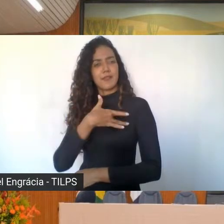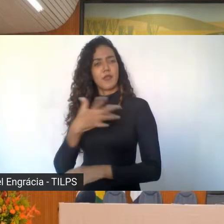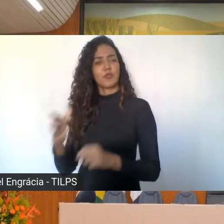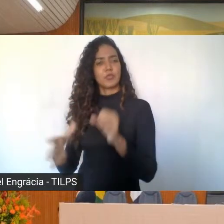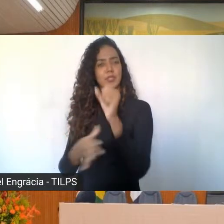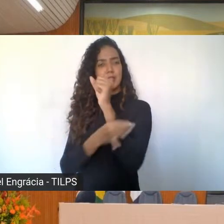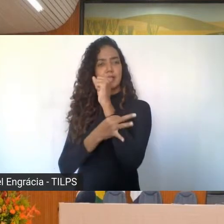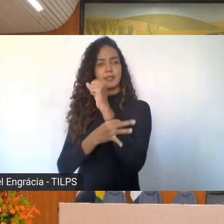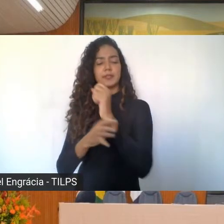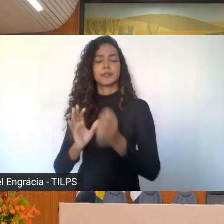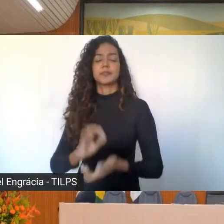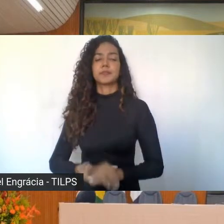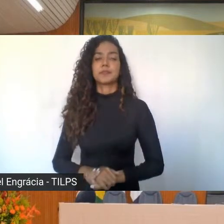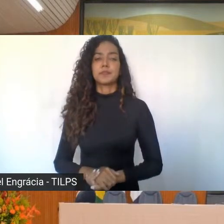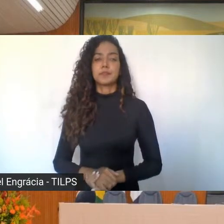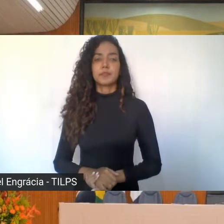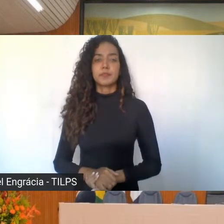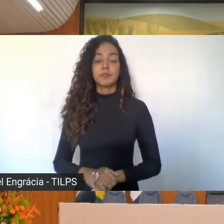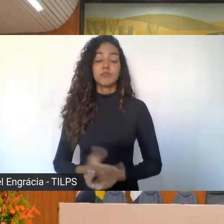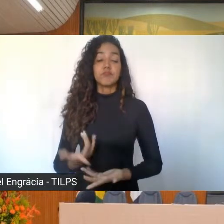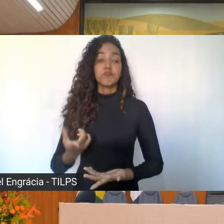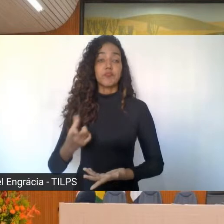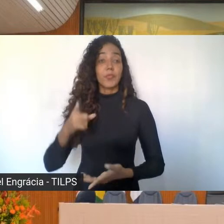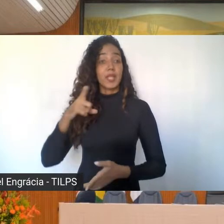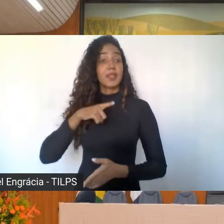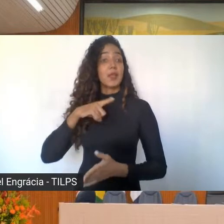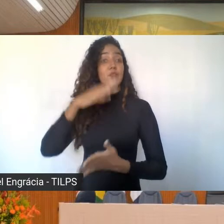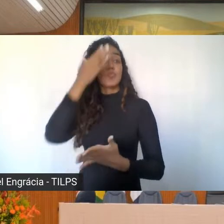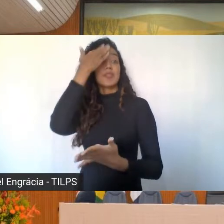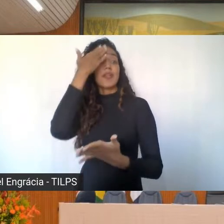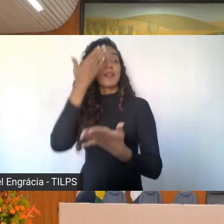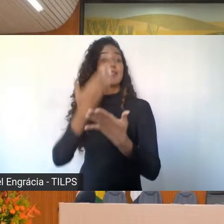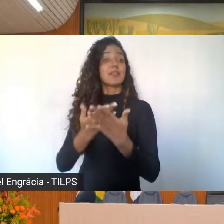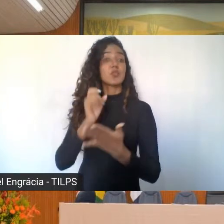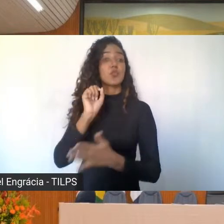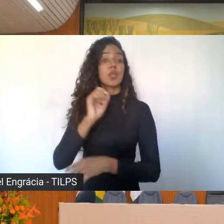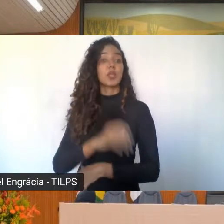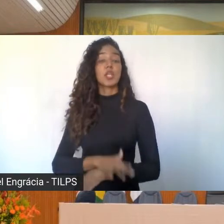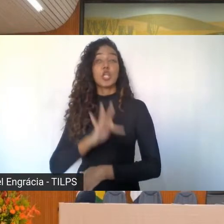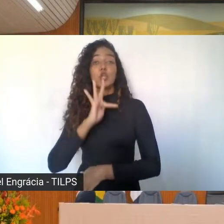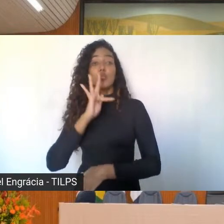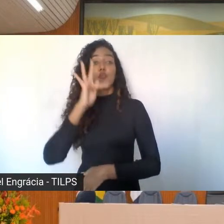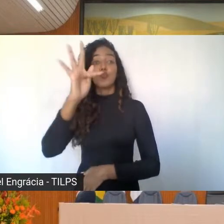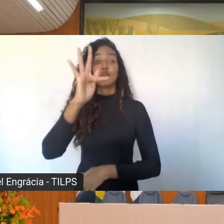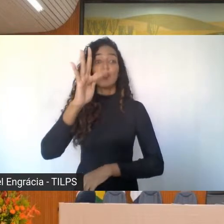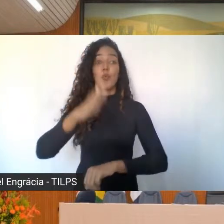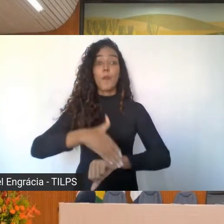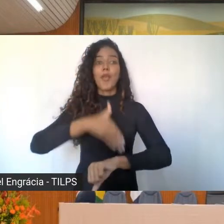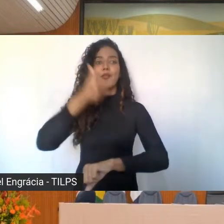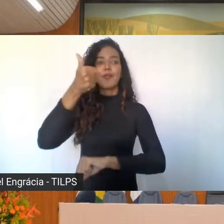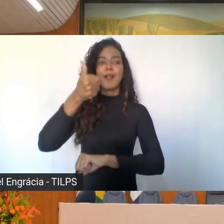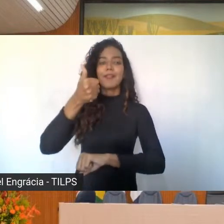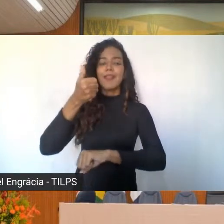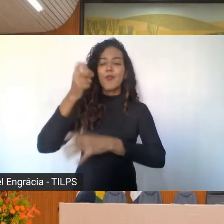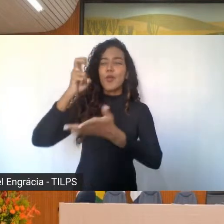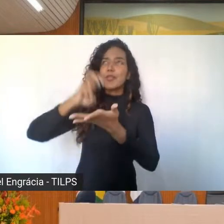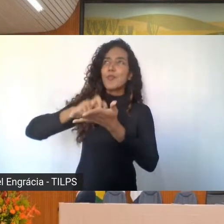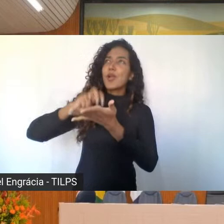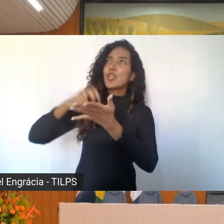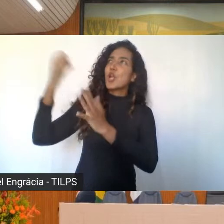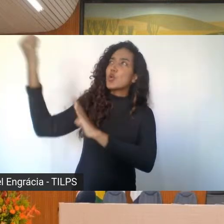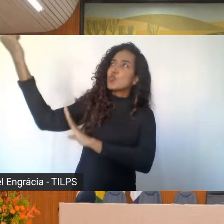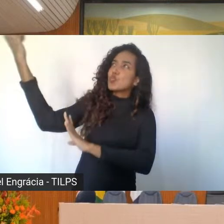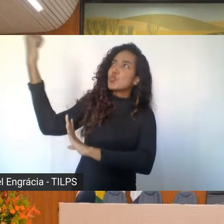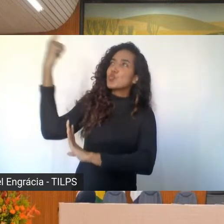a convicção que tempos melhores virão, como em cada amanhecer que o sol ressurge, nos dando